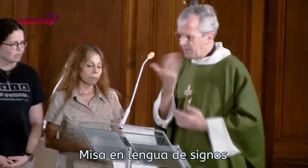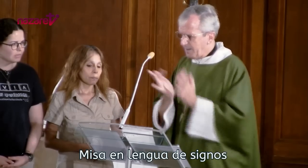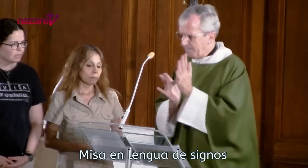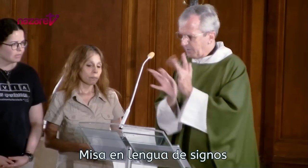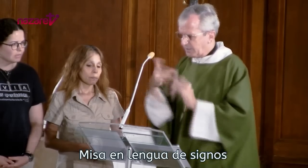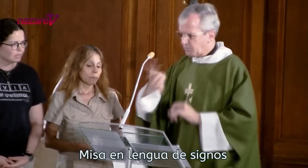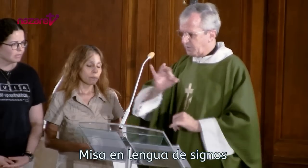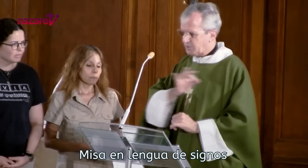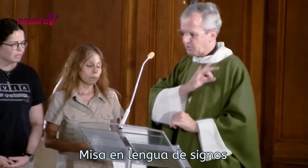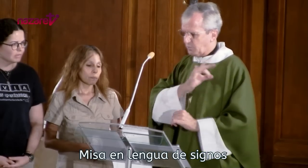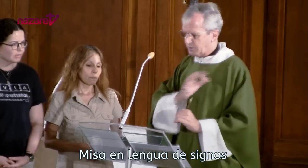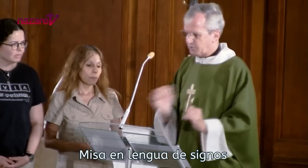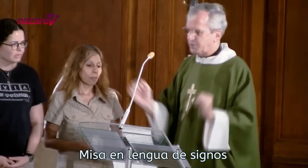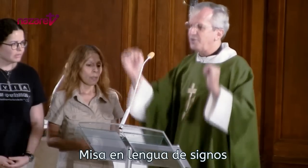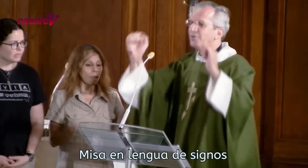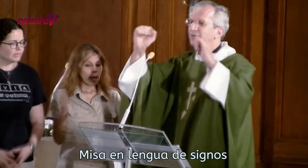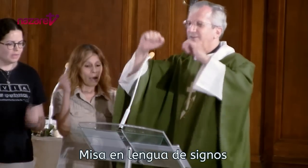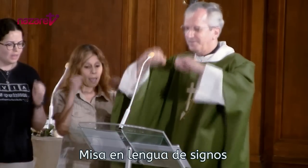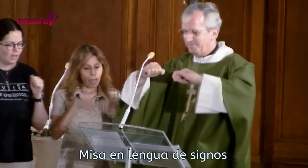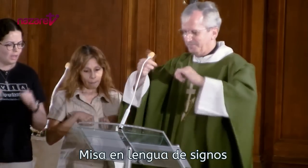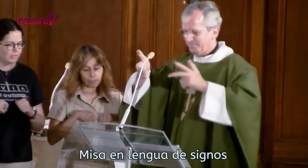por Jesucristo nuestro Señor.